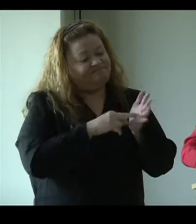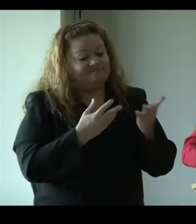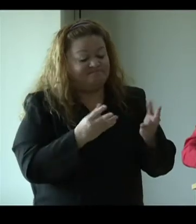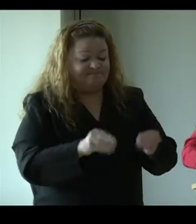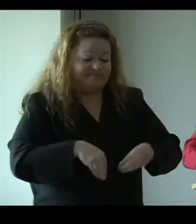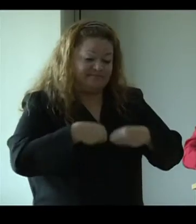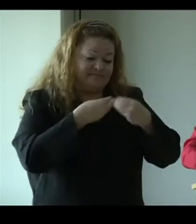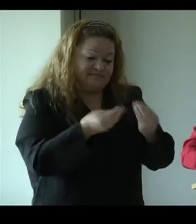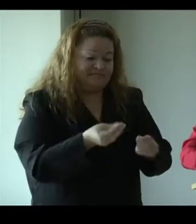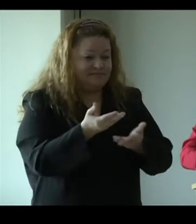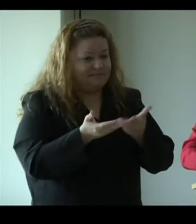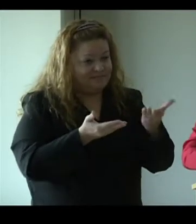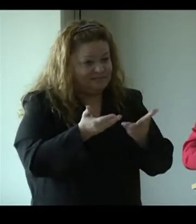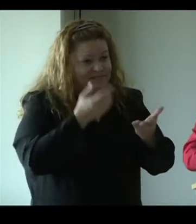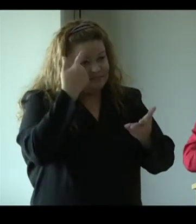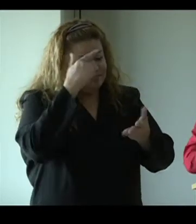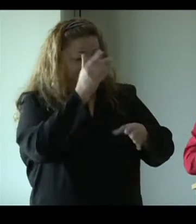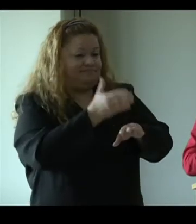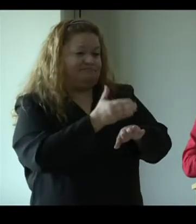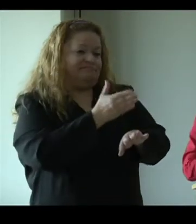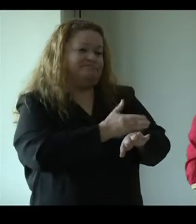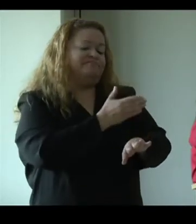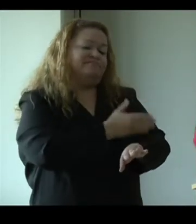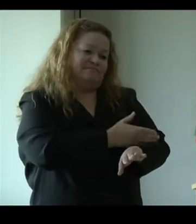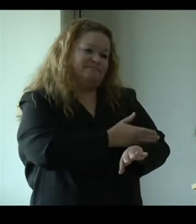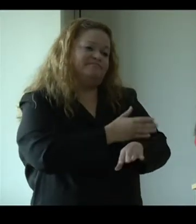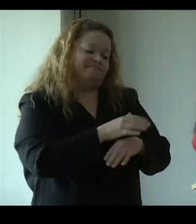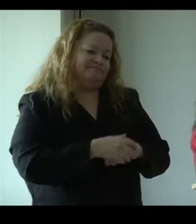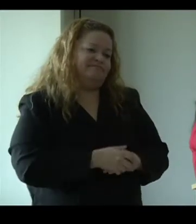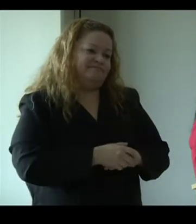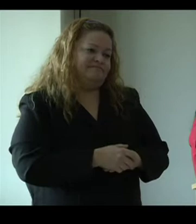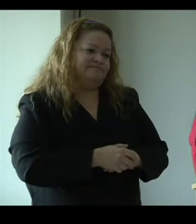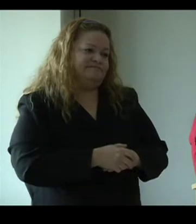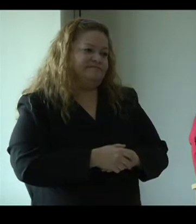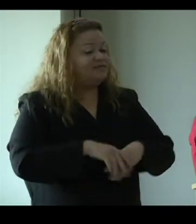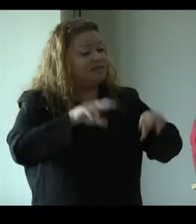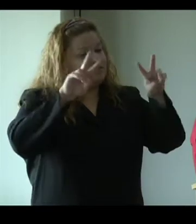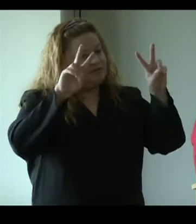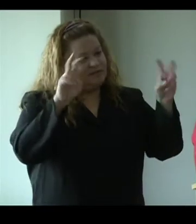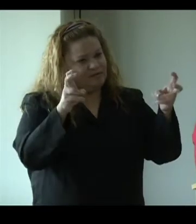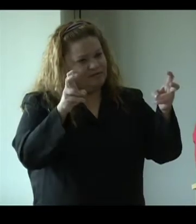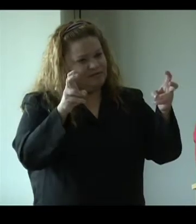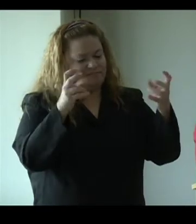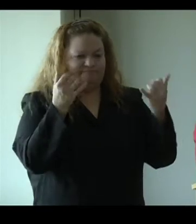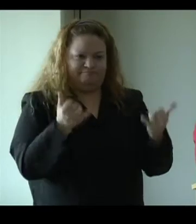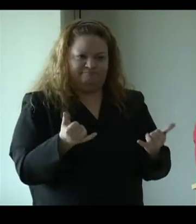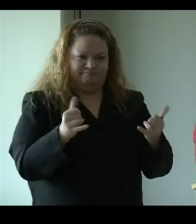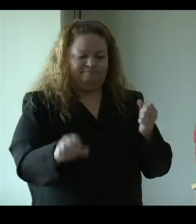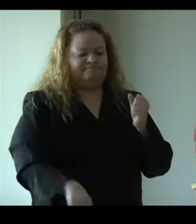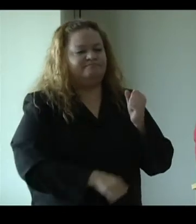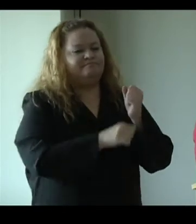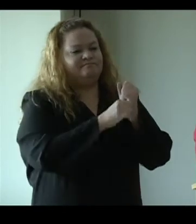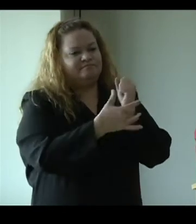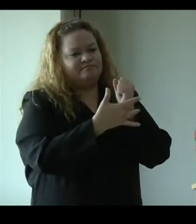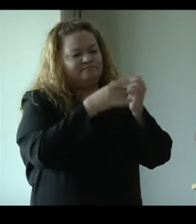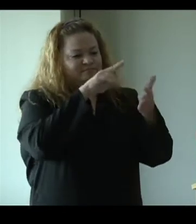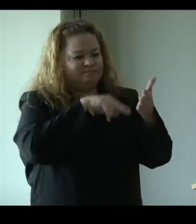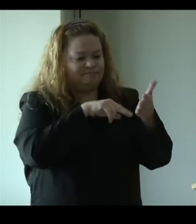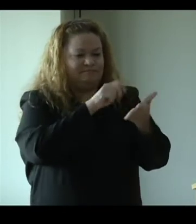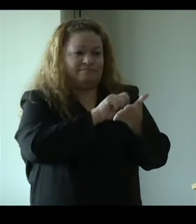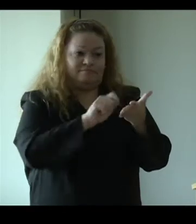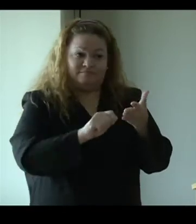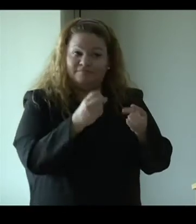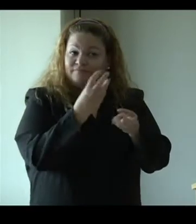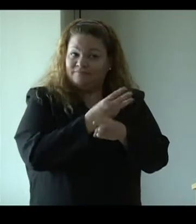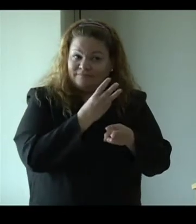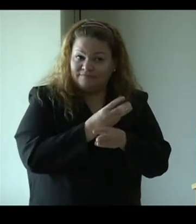elementos que le ayuden a mejorar estos son los temas que vamos a ver el día de hoy asistencia tecnológica en la lectura en la escritura